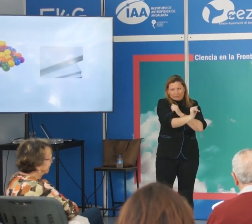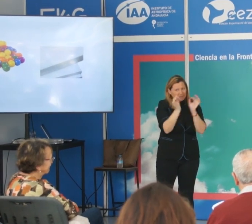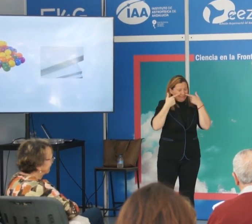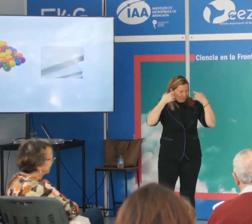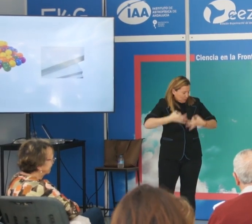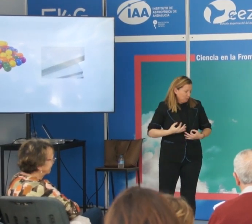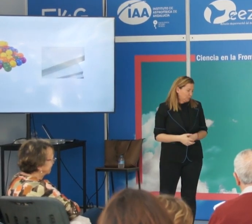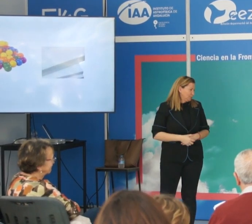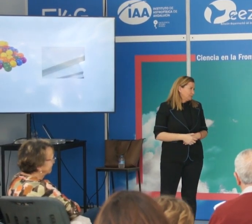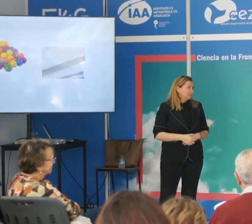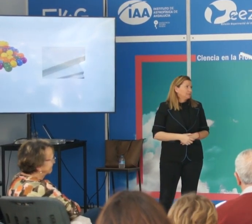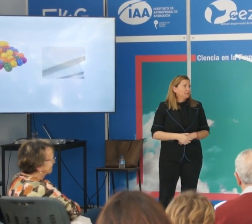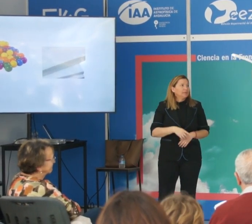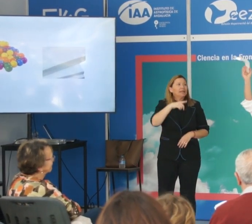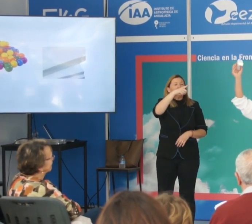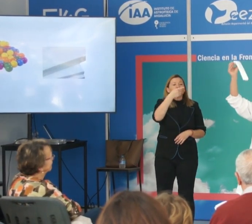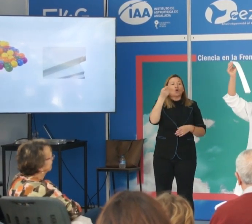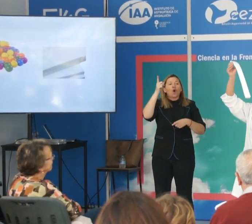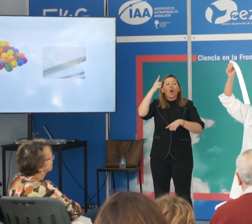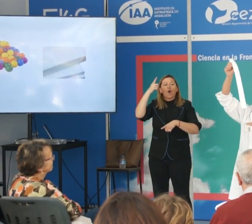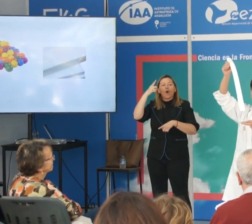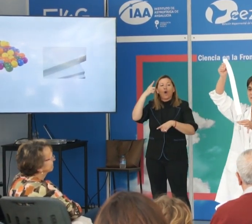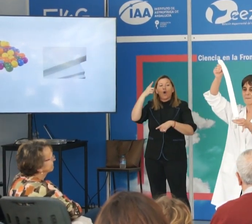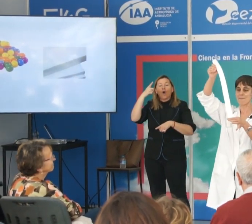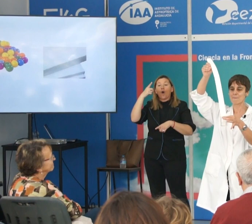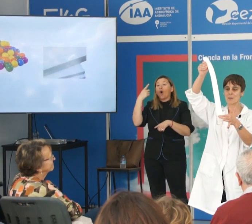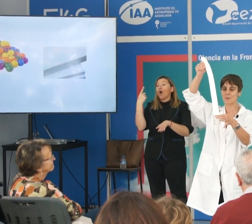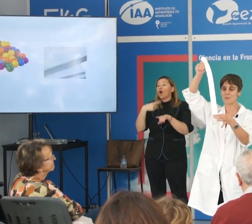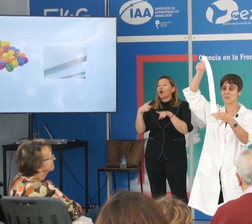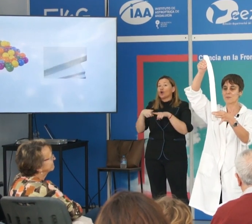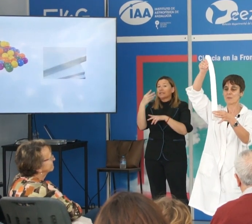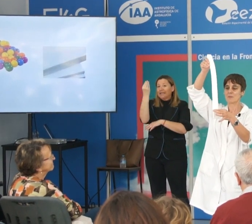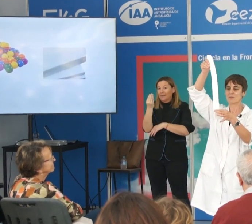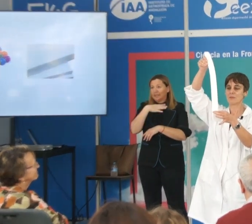hacer desaparecer cosas químicamente.